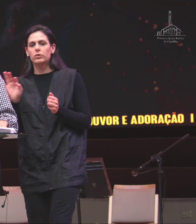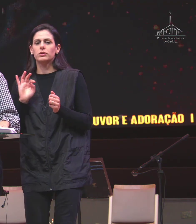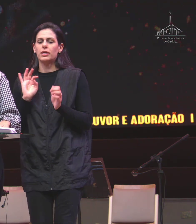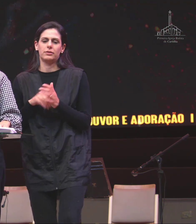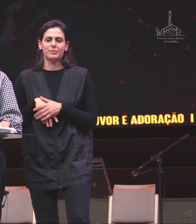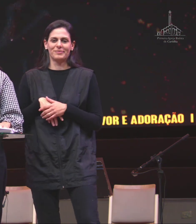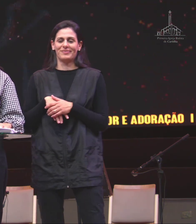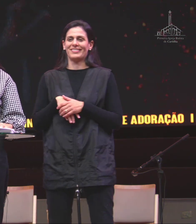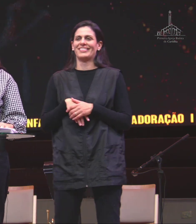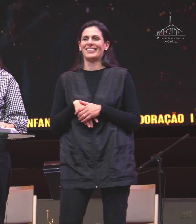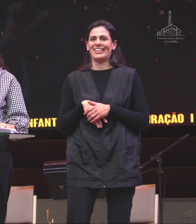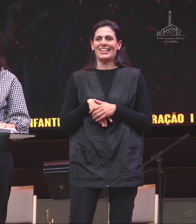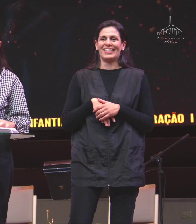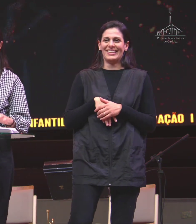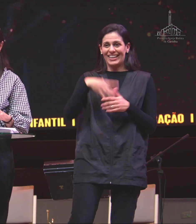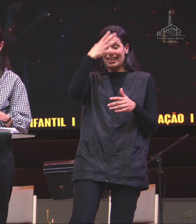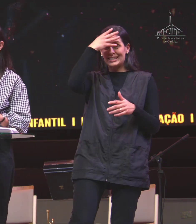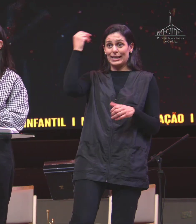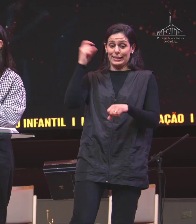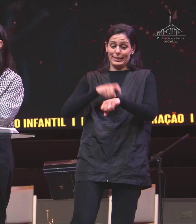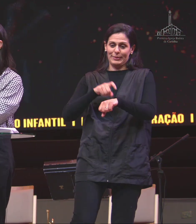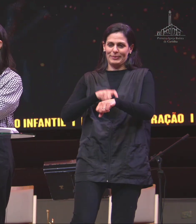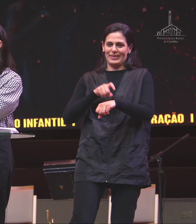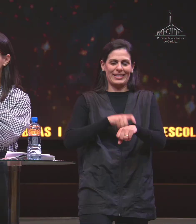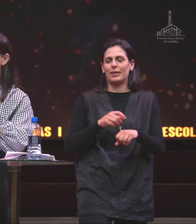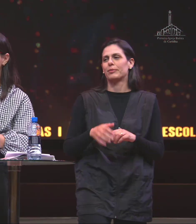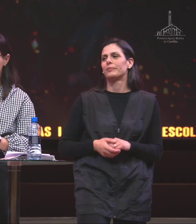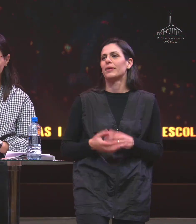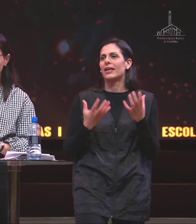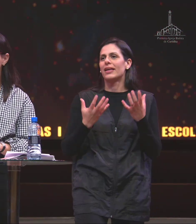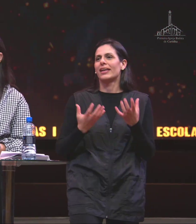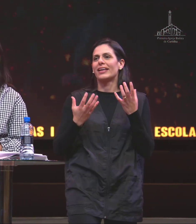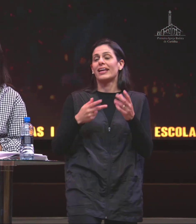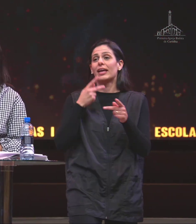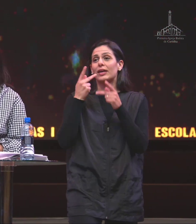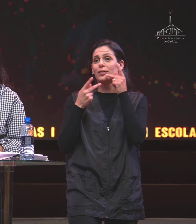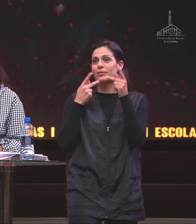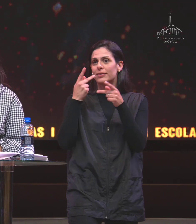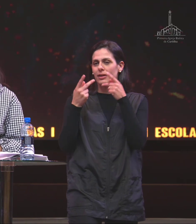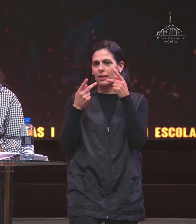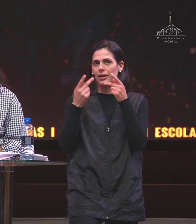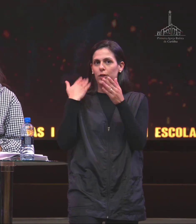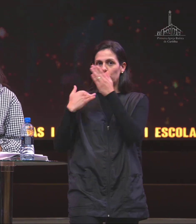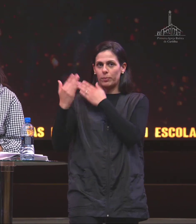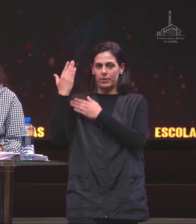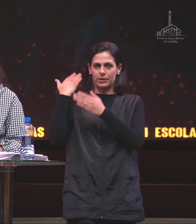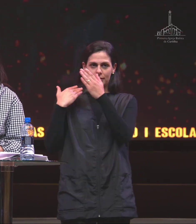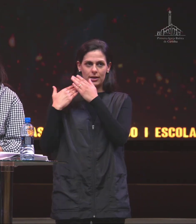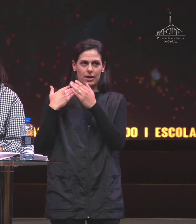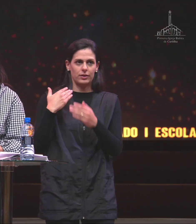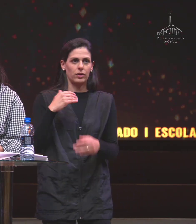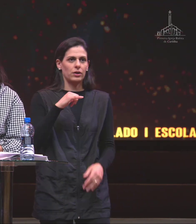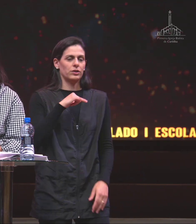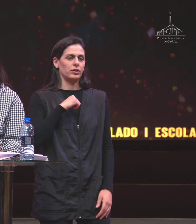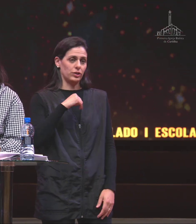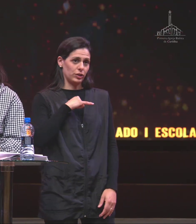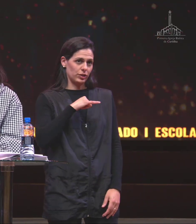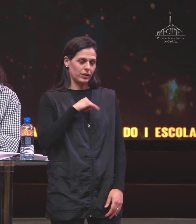que escreve sua própria história? Mas mais ainda no contexto que nós vivemos, que o ser humano está no